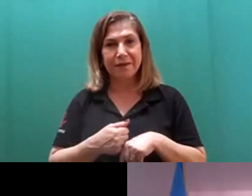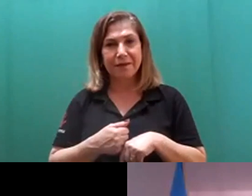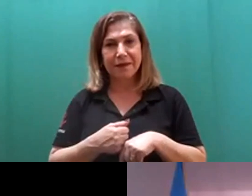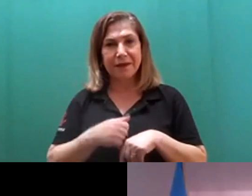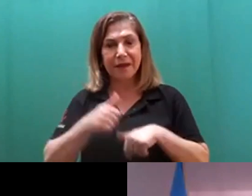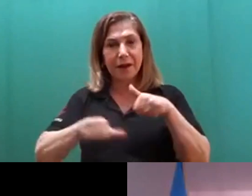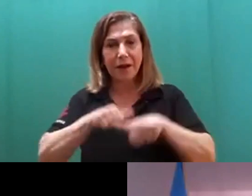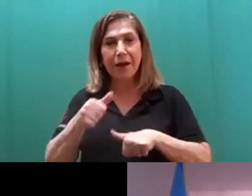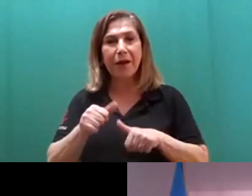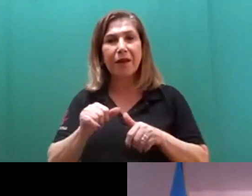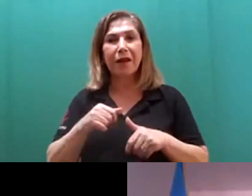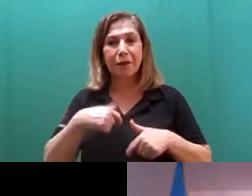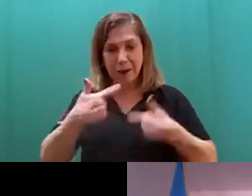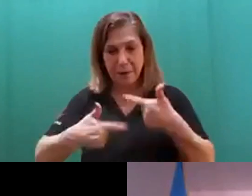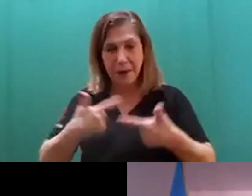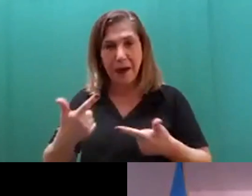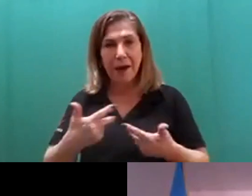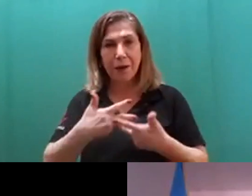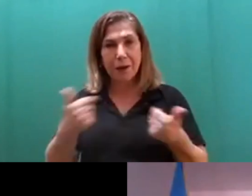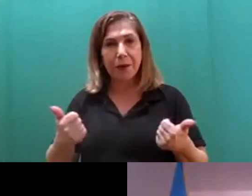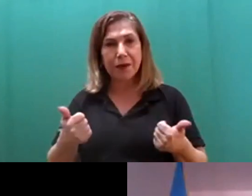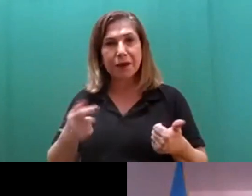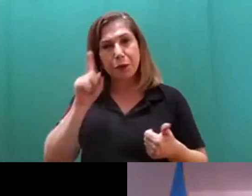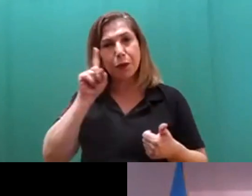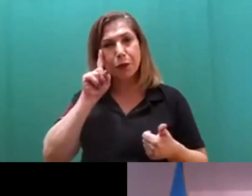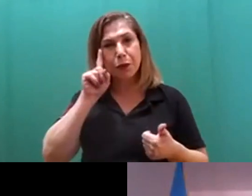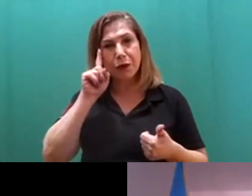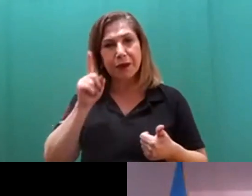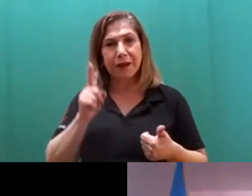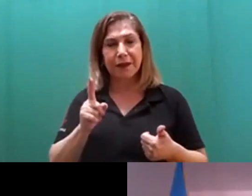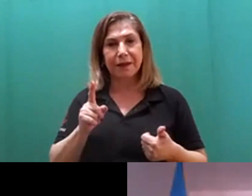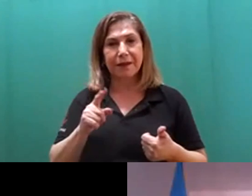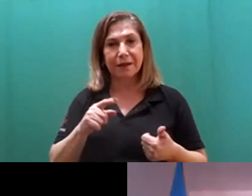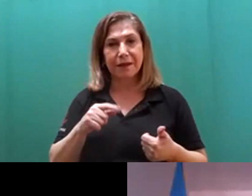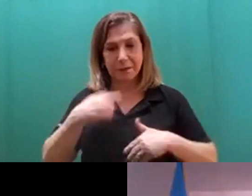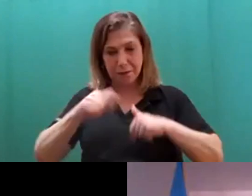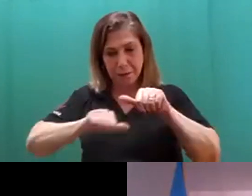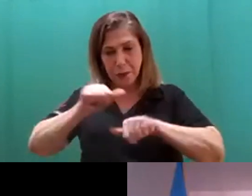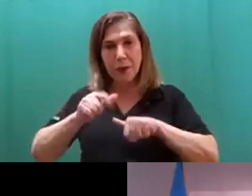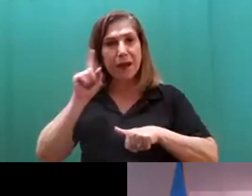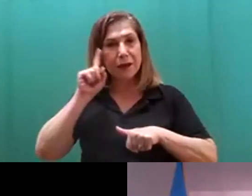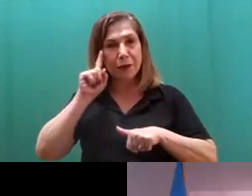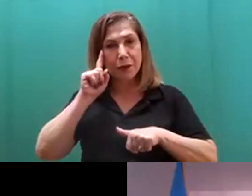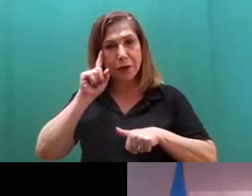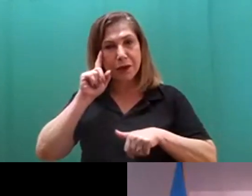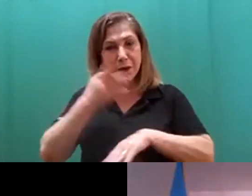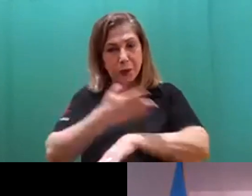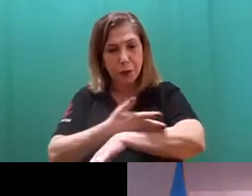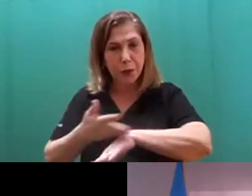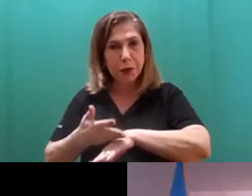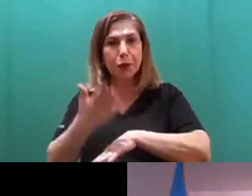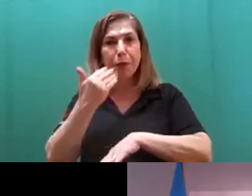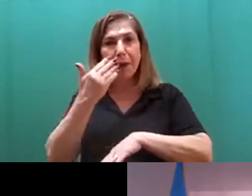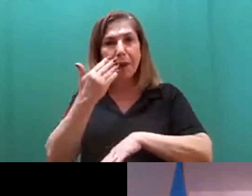ideologia em ações cotidianas, que se convertam essas em costumes, em hábitos,